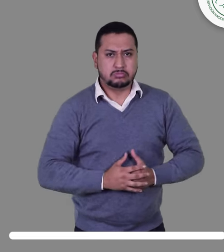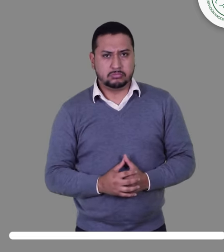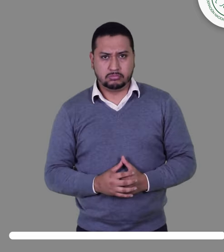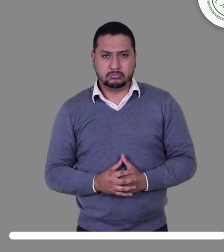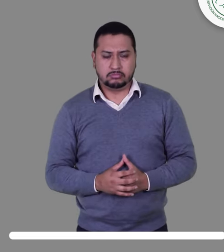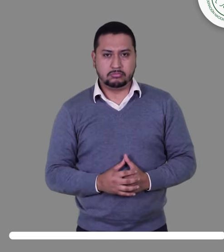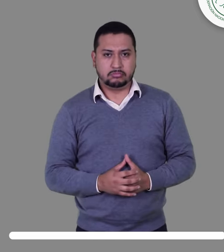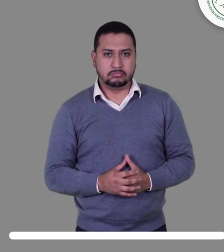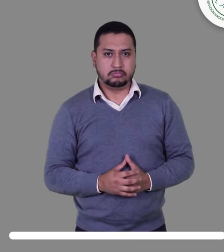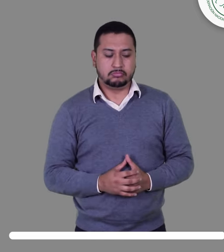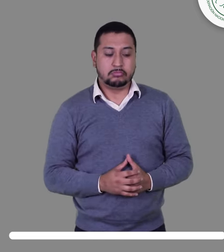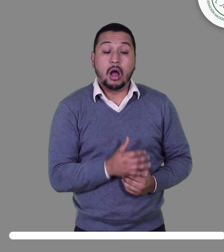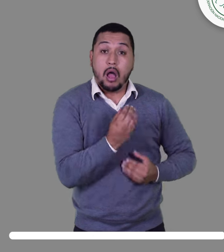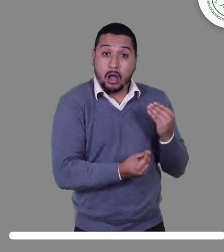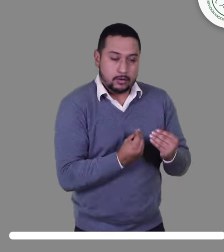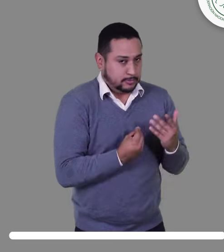en